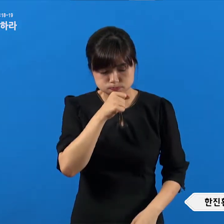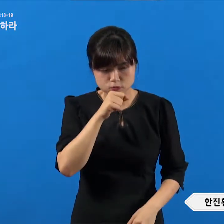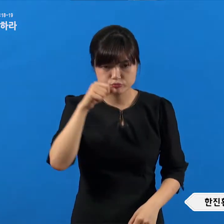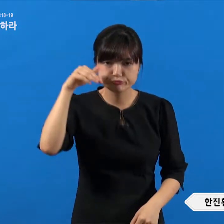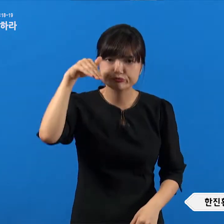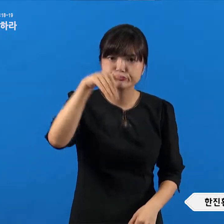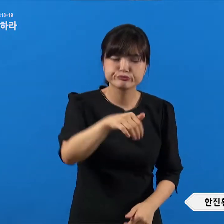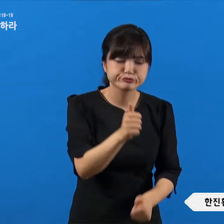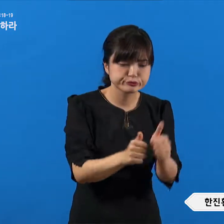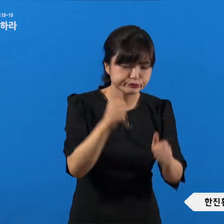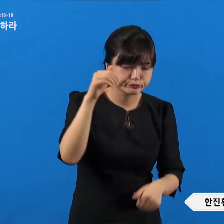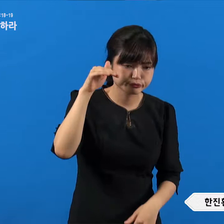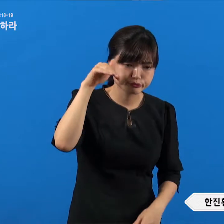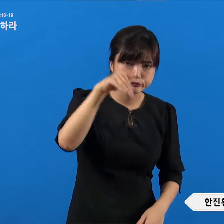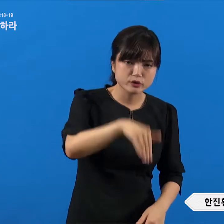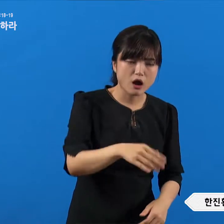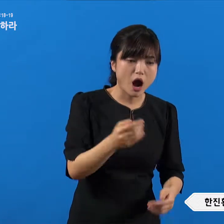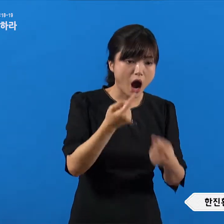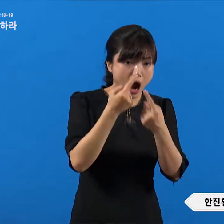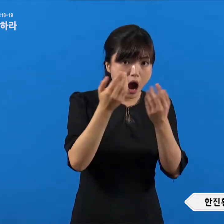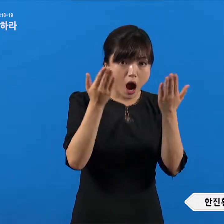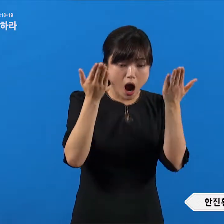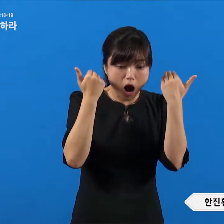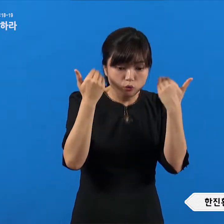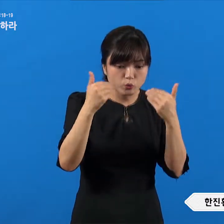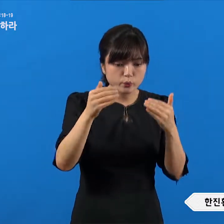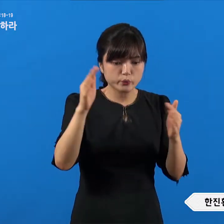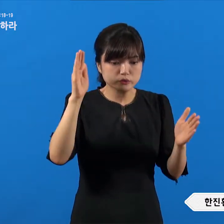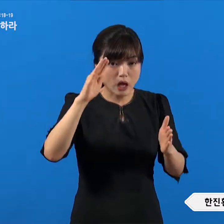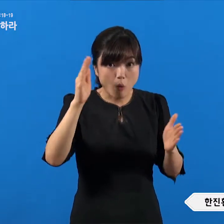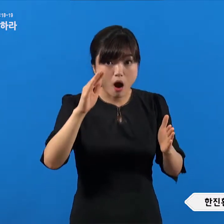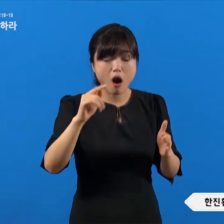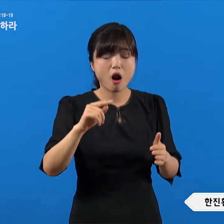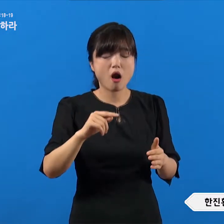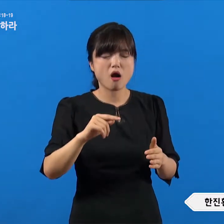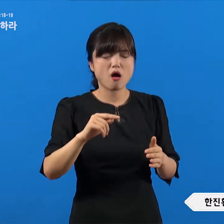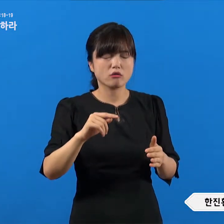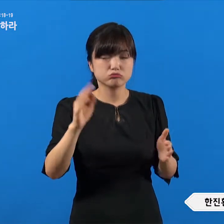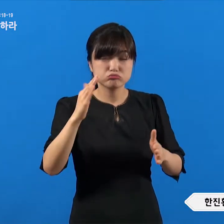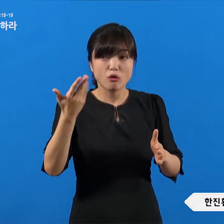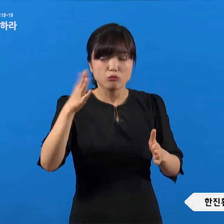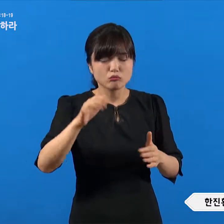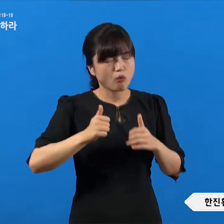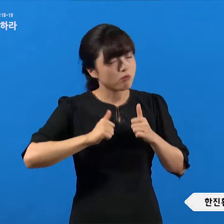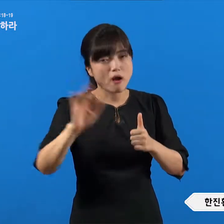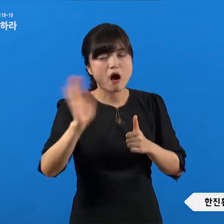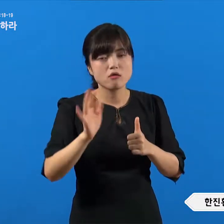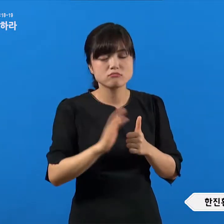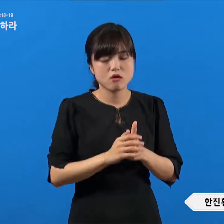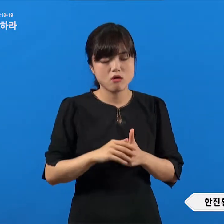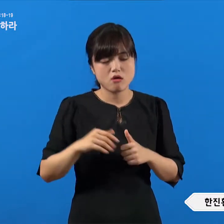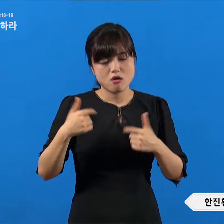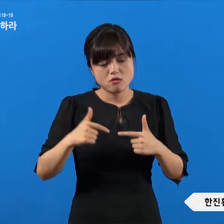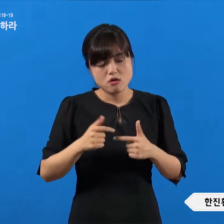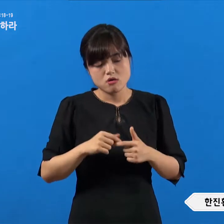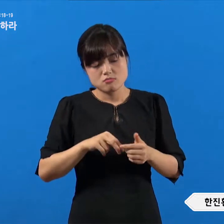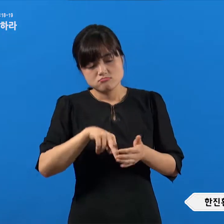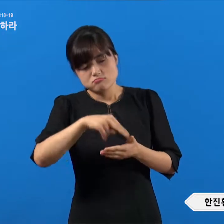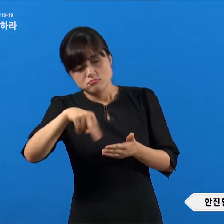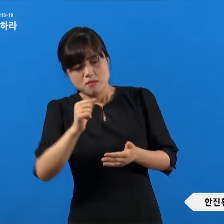학교 생활도 자꾸 반항적이 되고 수업 시간에는 아예 엎드려 있습니다. 뭐가 문제가